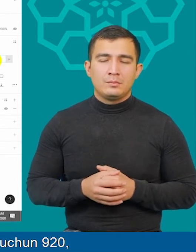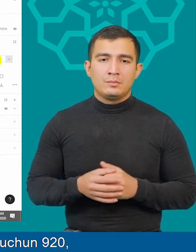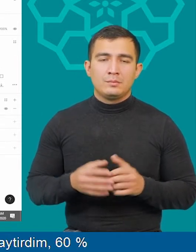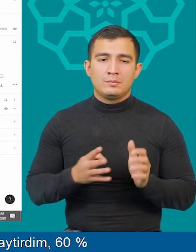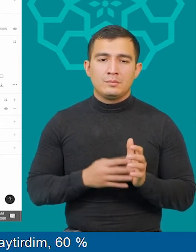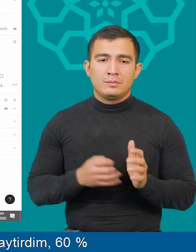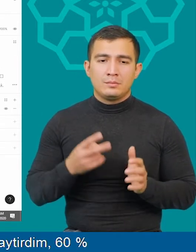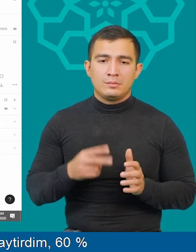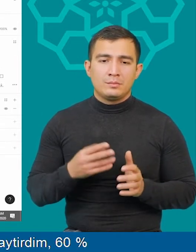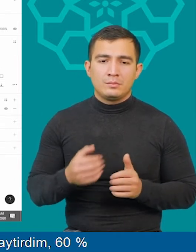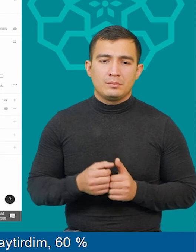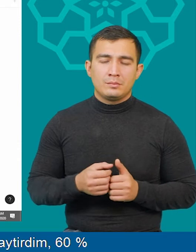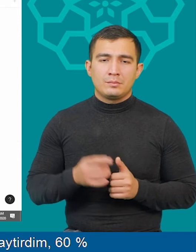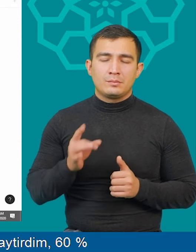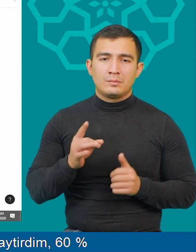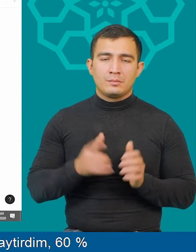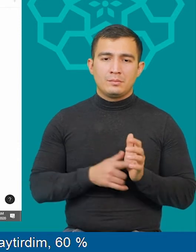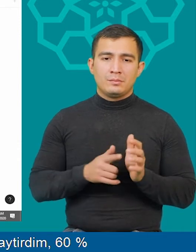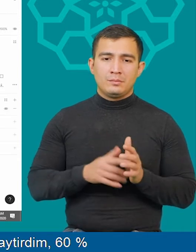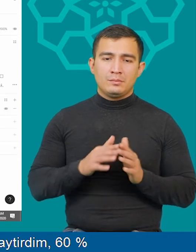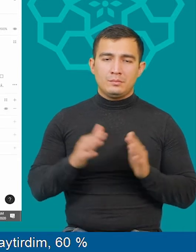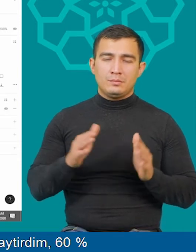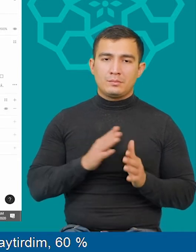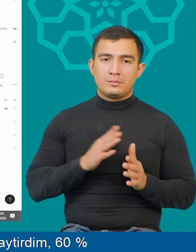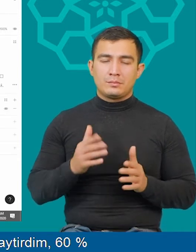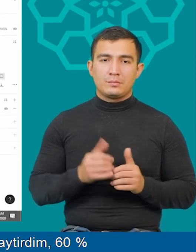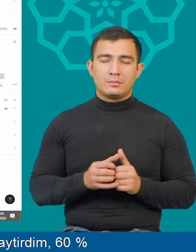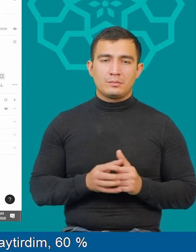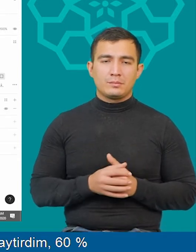920 kattaroq 7 qildim.